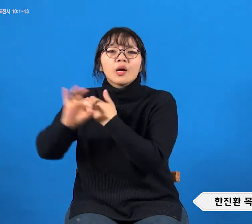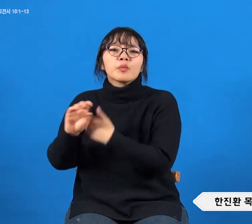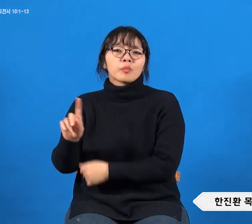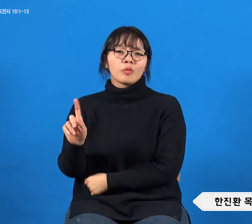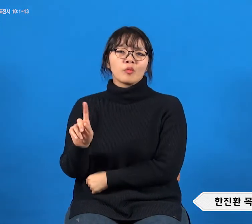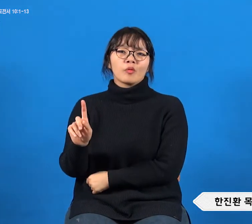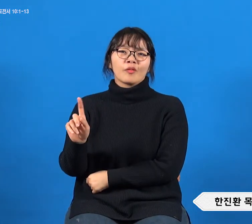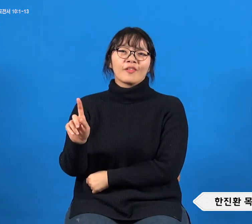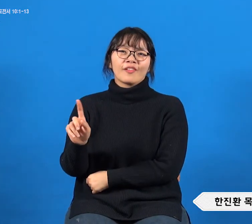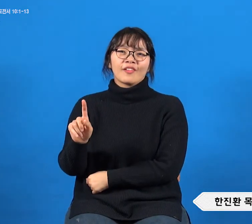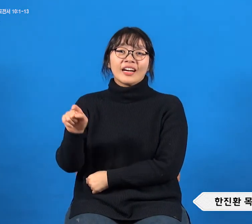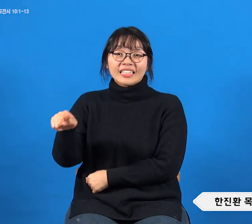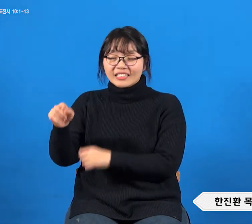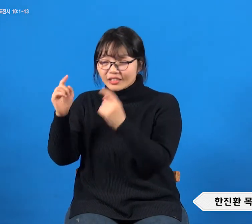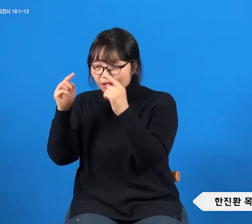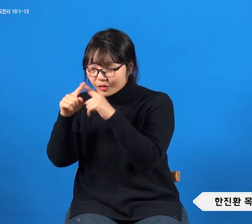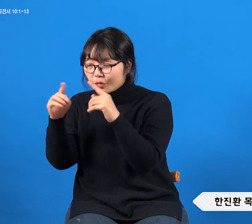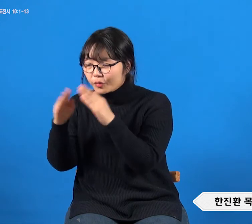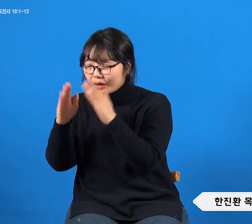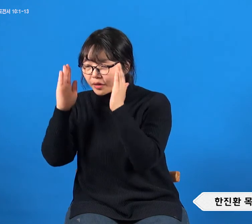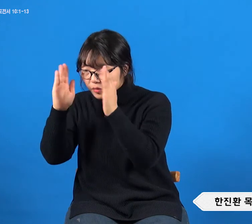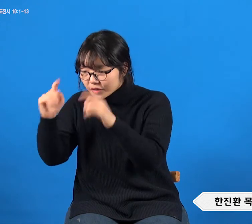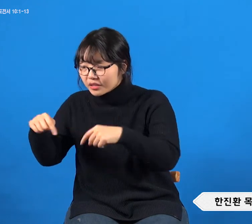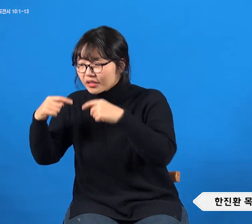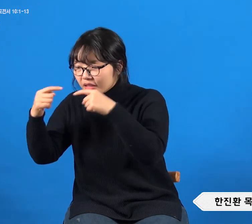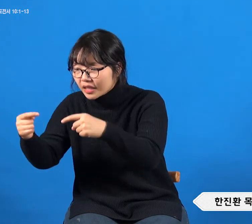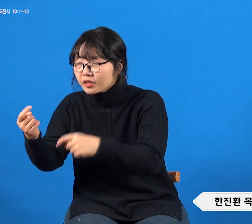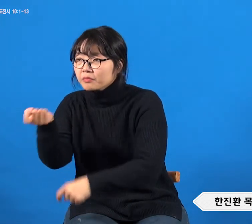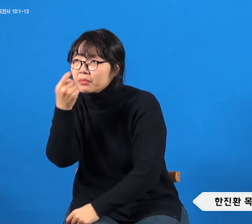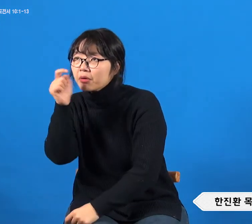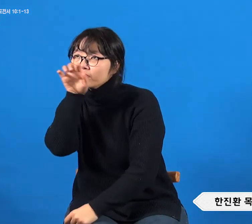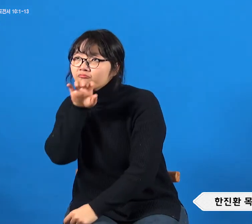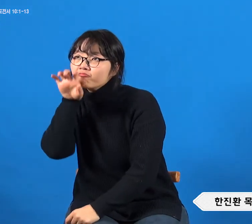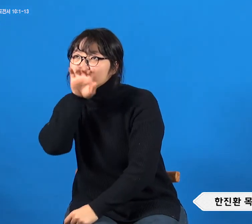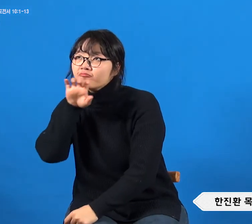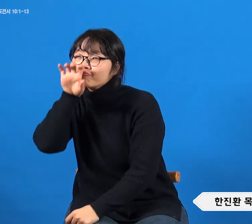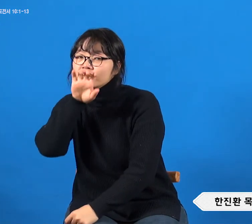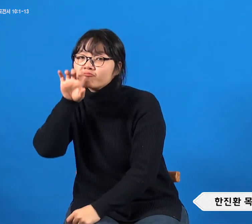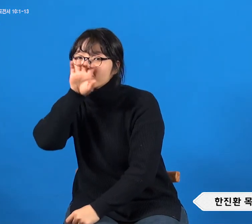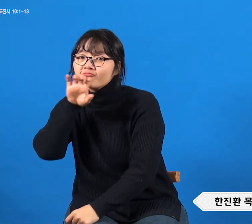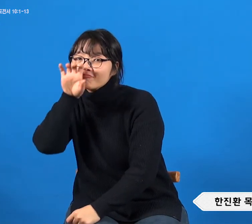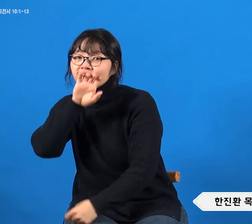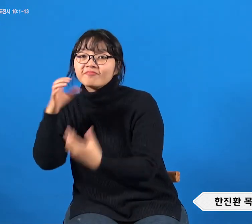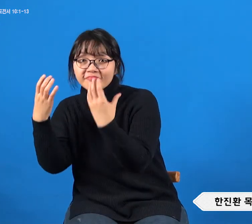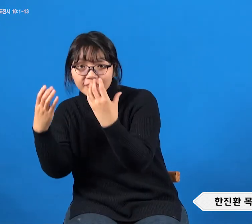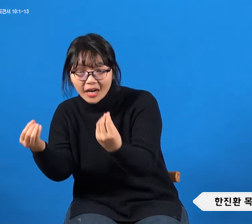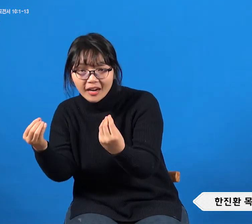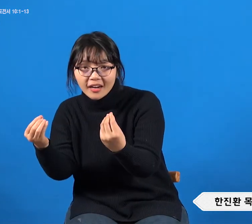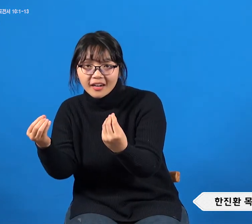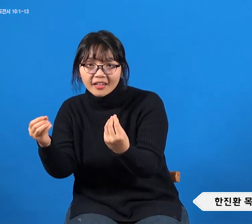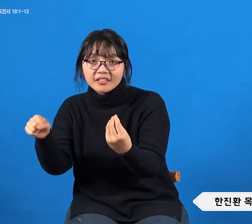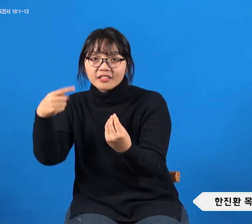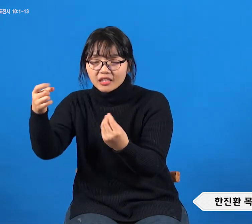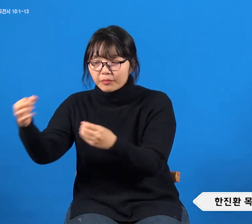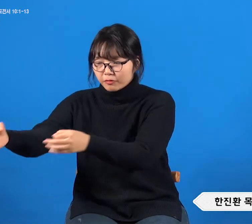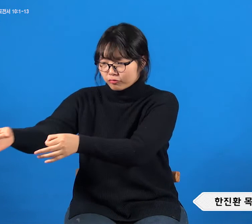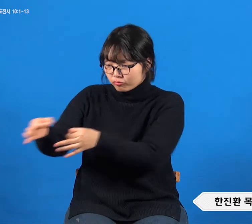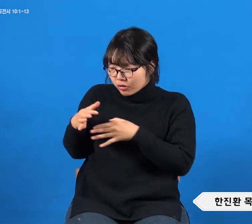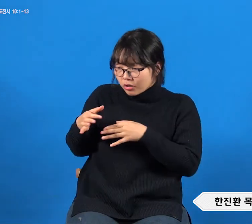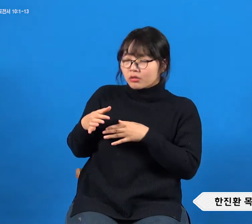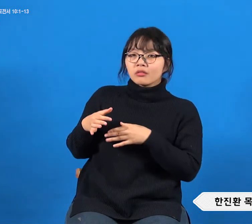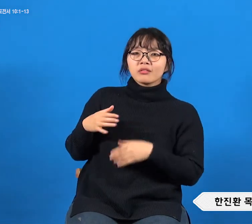갔기 때문에 그 교회에서 알뜰하게 목사 수업 잘 받았고, 그리고 생각지도 않았는데 그 교회에서 후원을